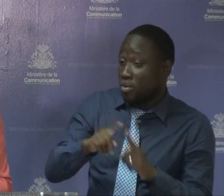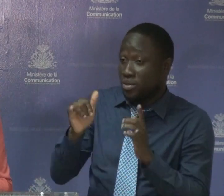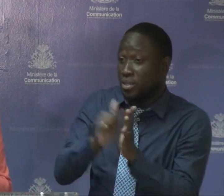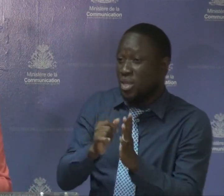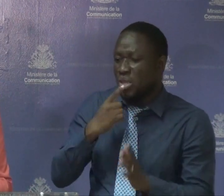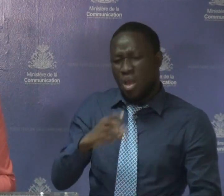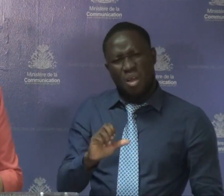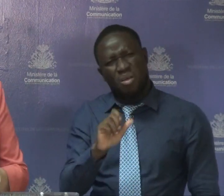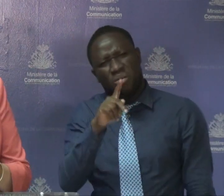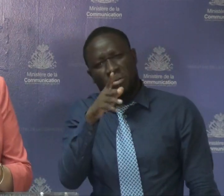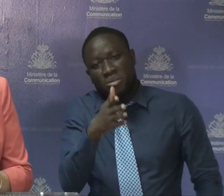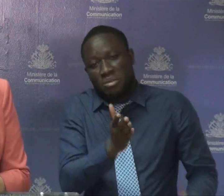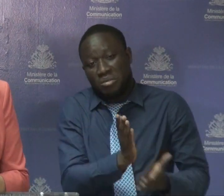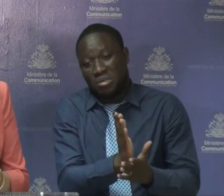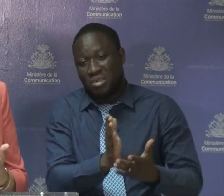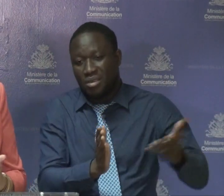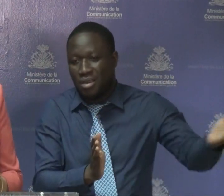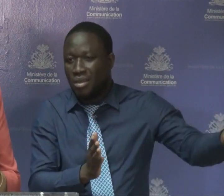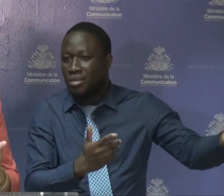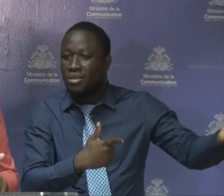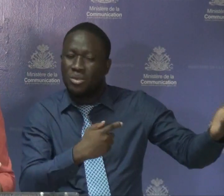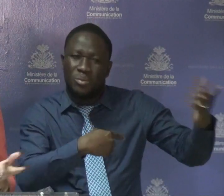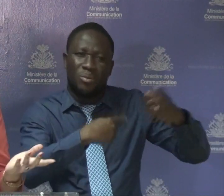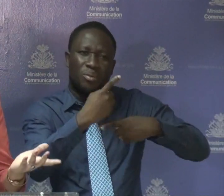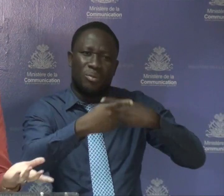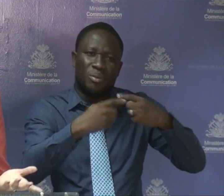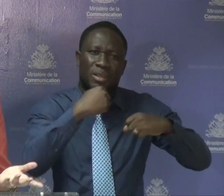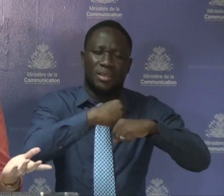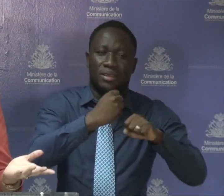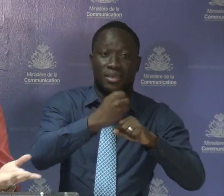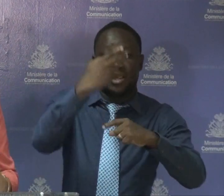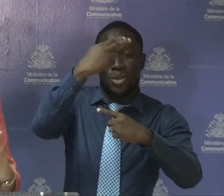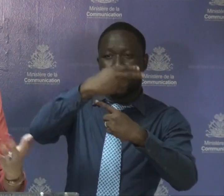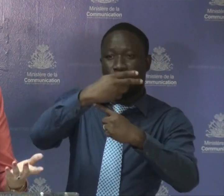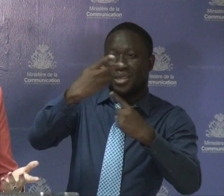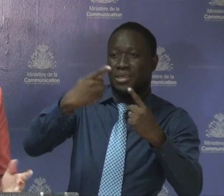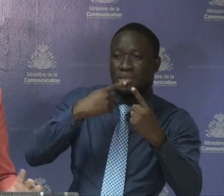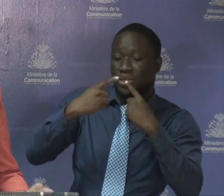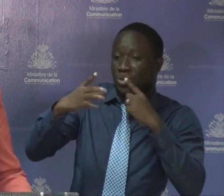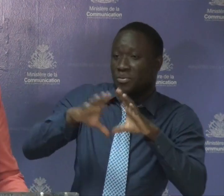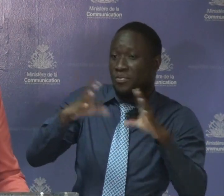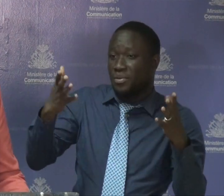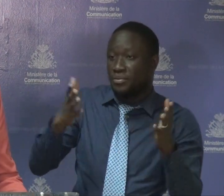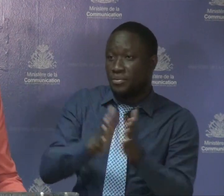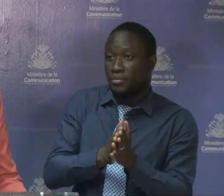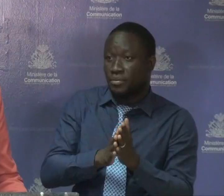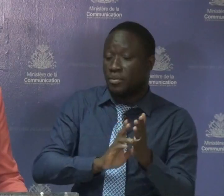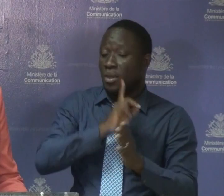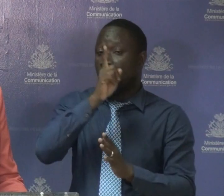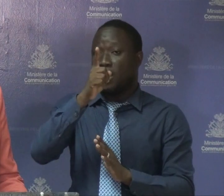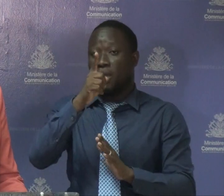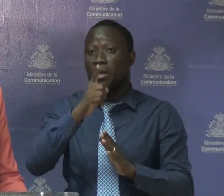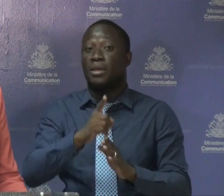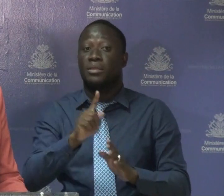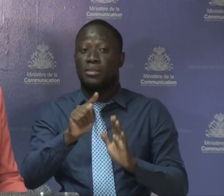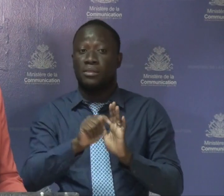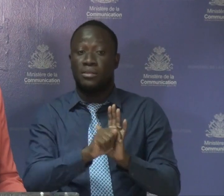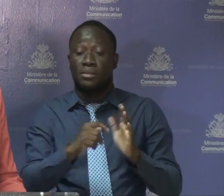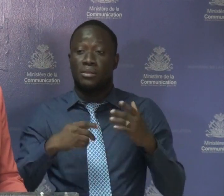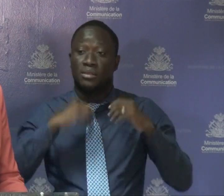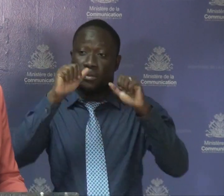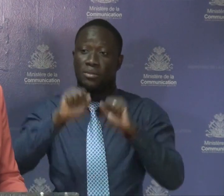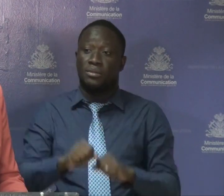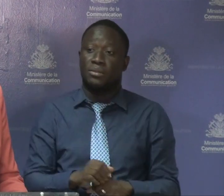gens qui disent ok d'accord, on va faire hôtellerie et tourisme, de qui on va parler, de qui on va faire. Mais en réalité, il y a des possibilités. Je vais